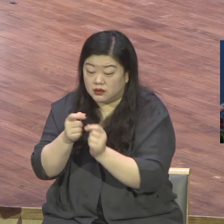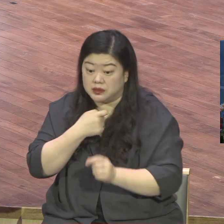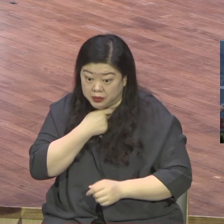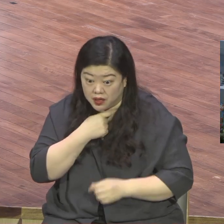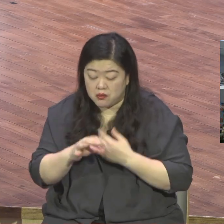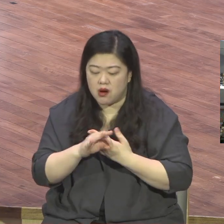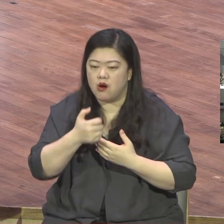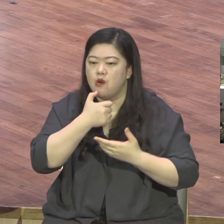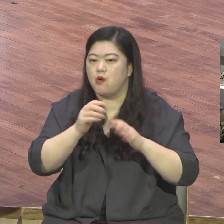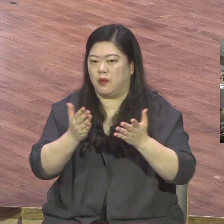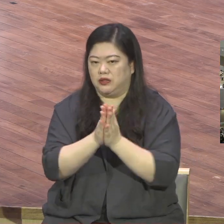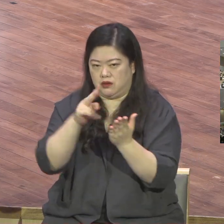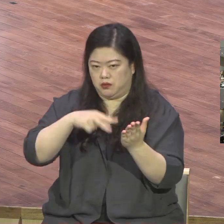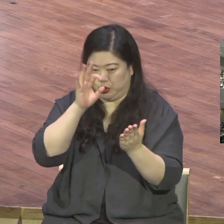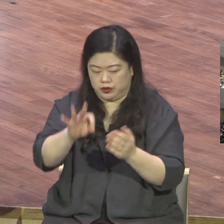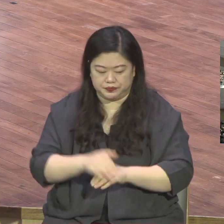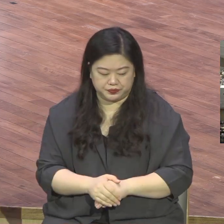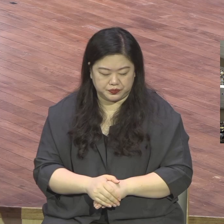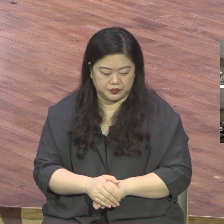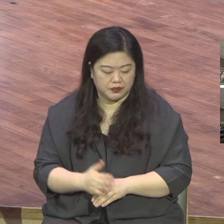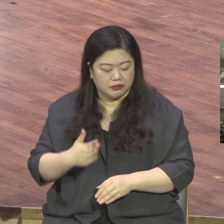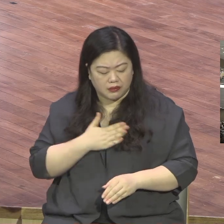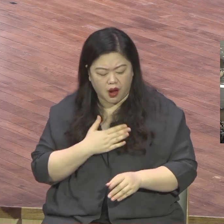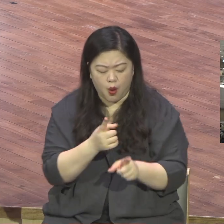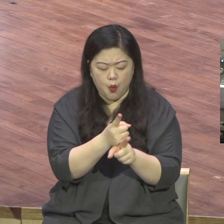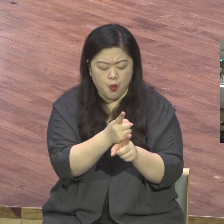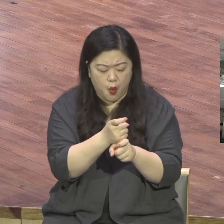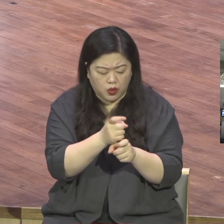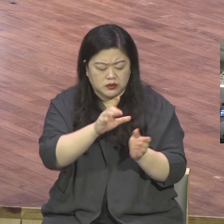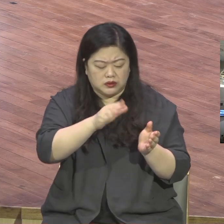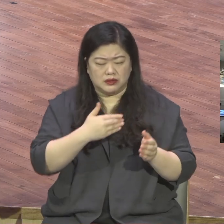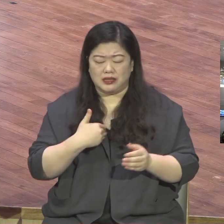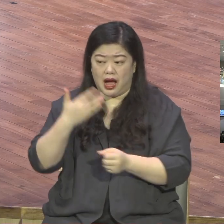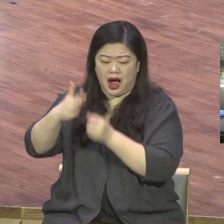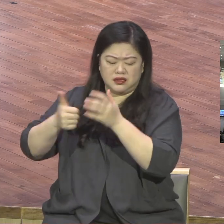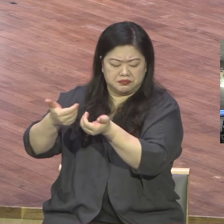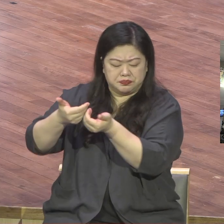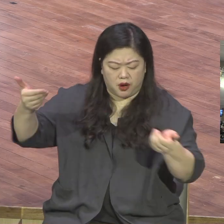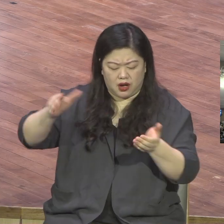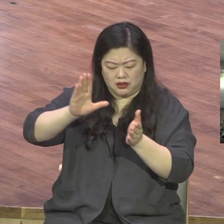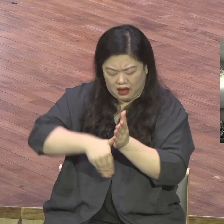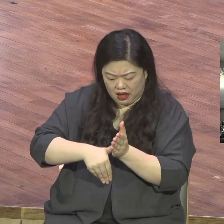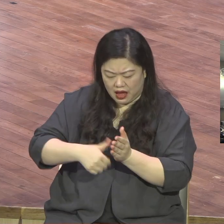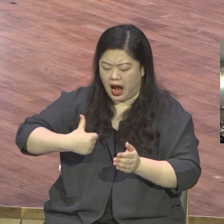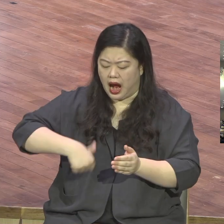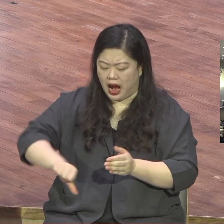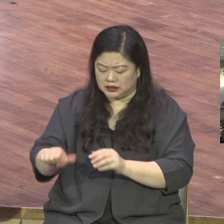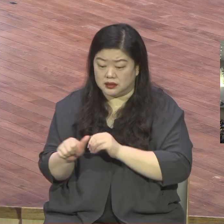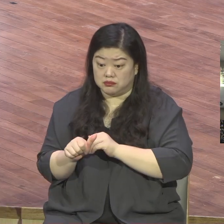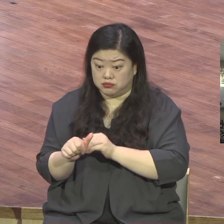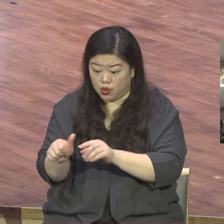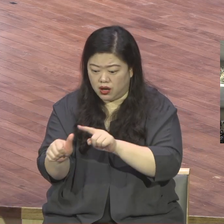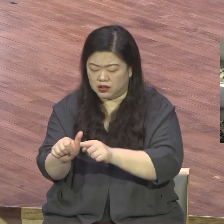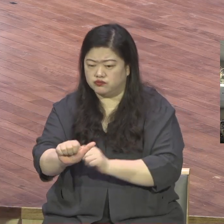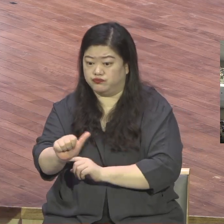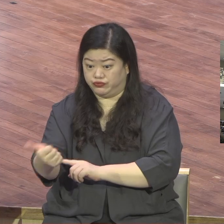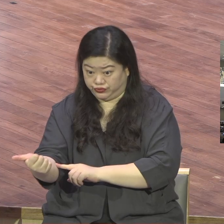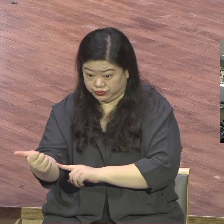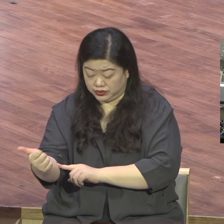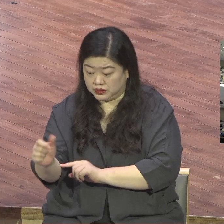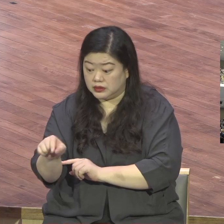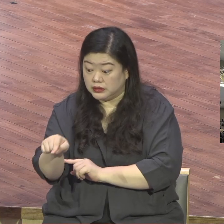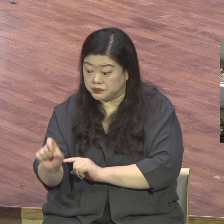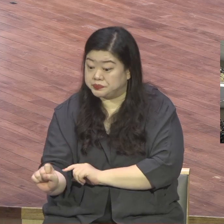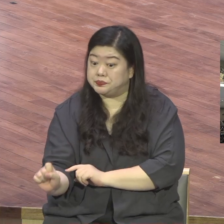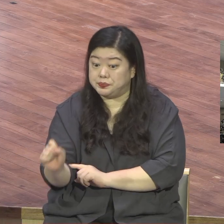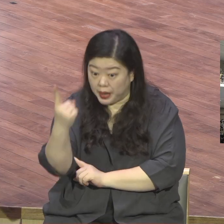곧 우리가 원수 되었을 때에 그의 아들의 죽으심으로 말미암아 하나님과 화목하게 되었은즉 화목하게 된